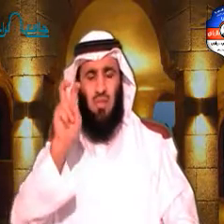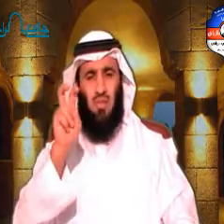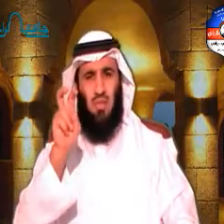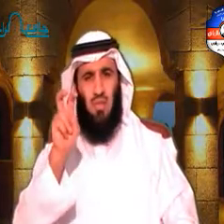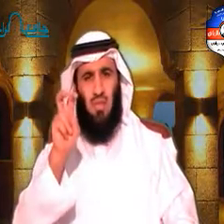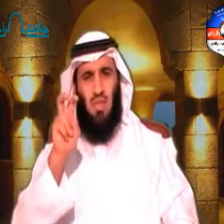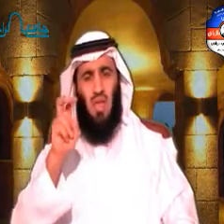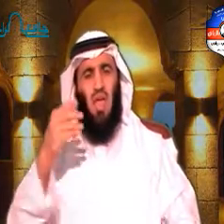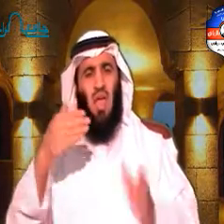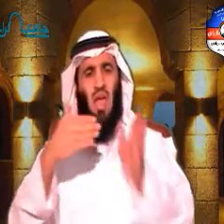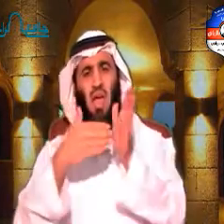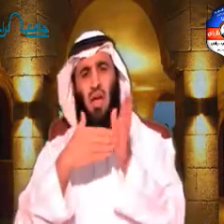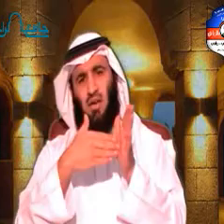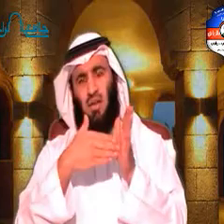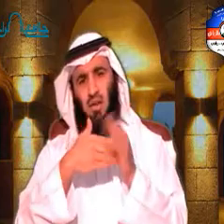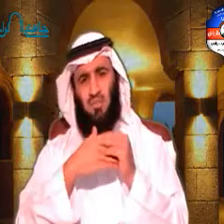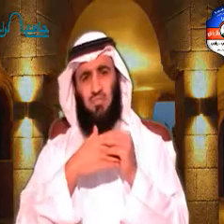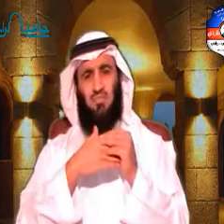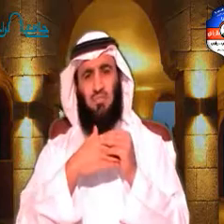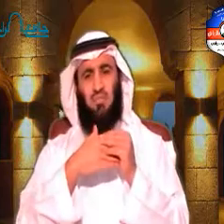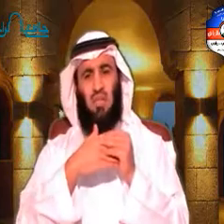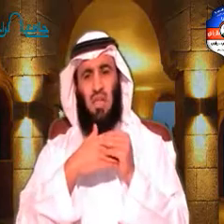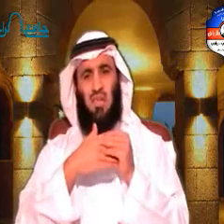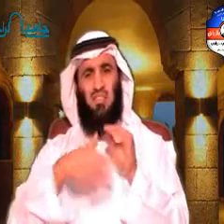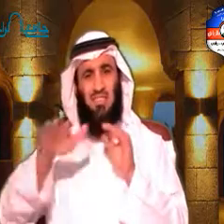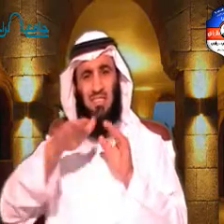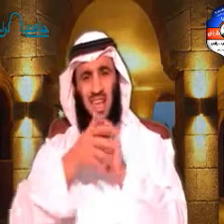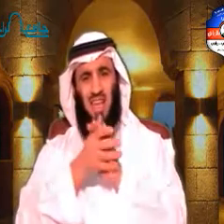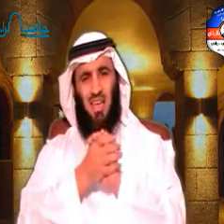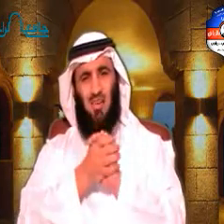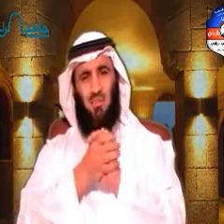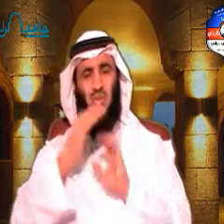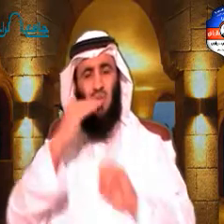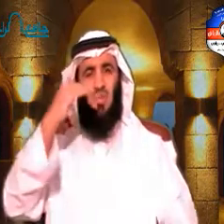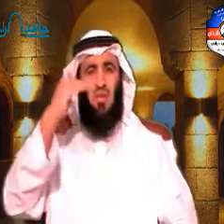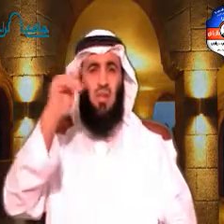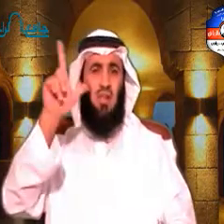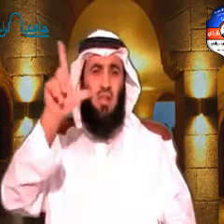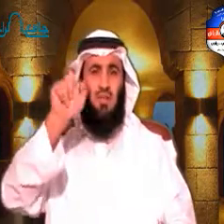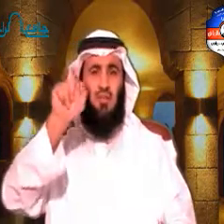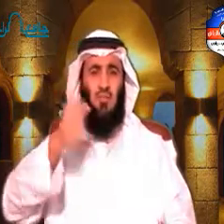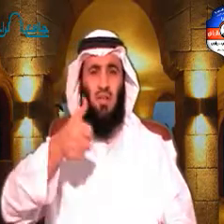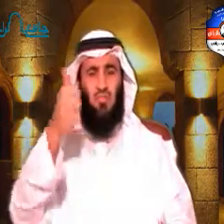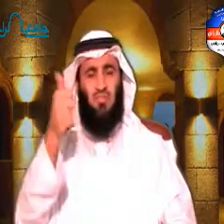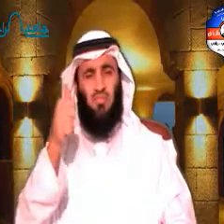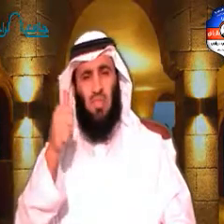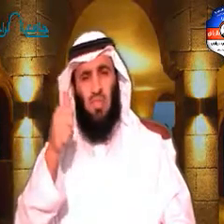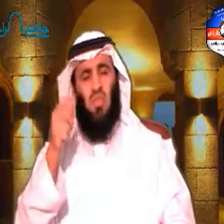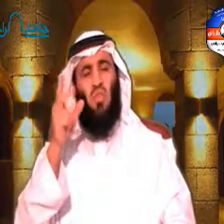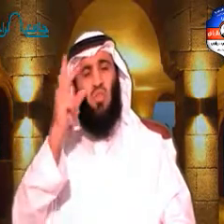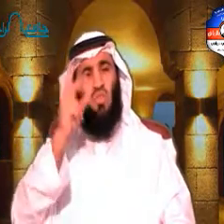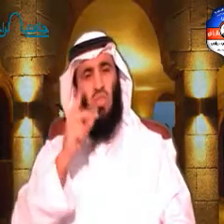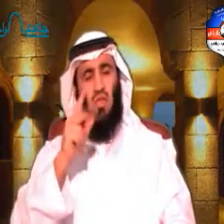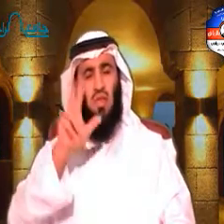ظهرت في أواخر عهد الخلافة الراشدة مقدمات البدع كالخوارج الغالين في دين الله